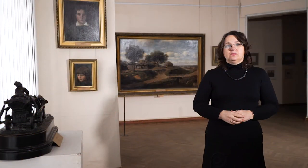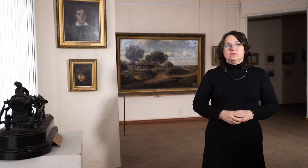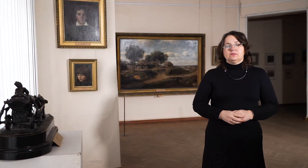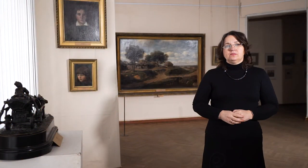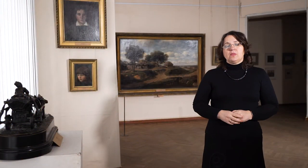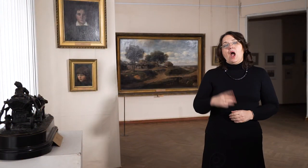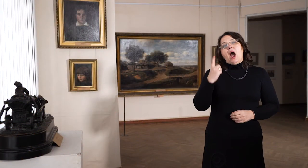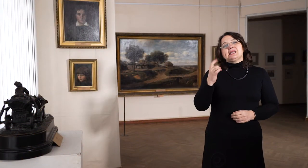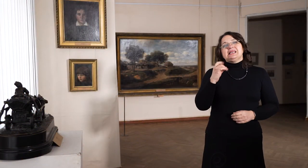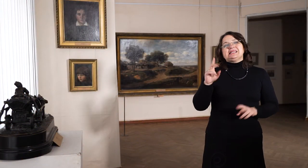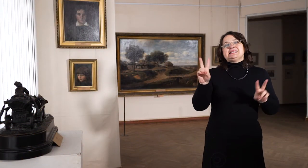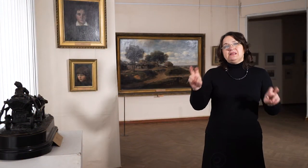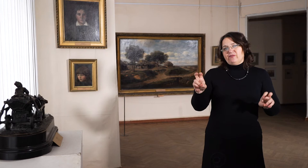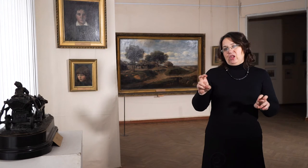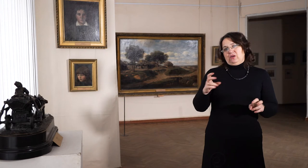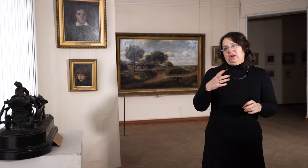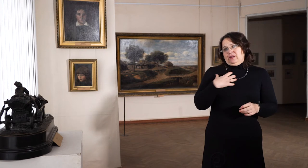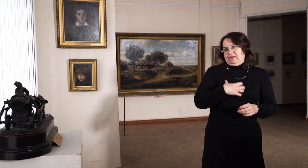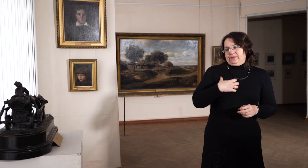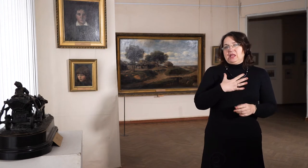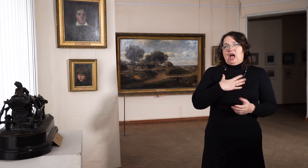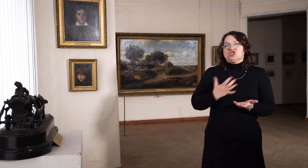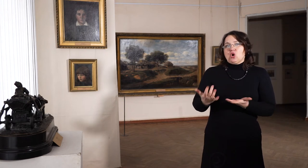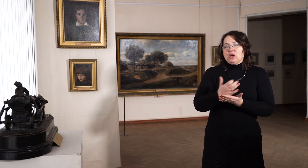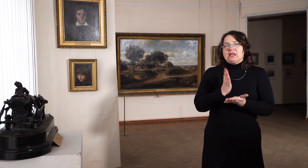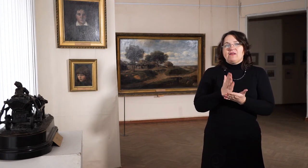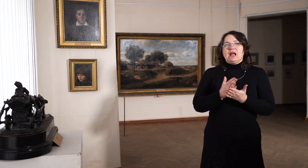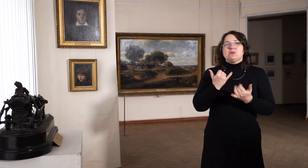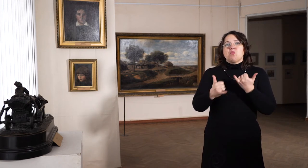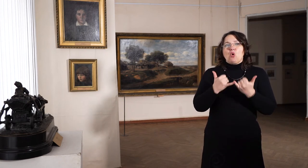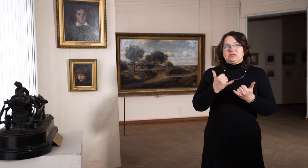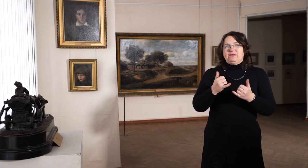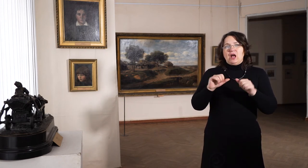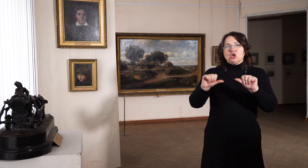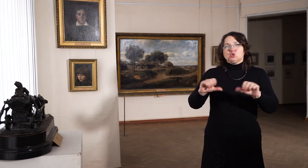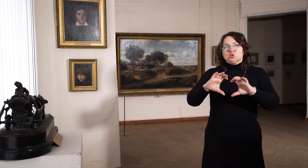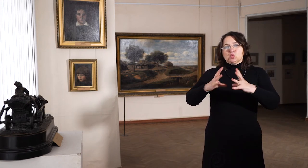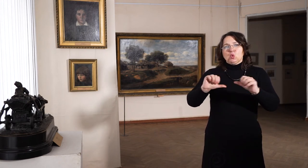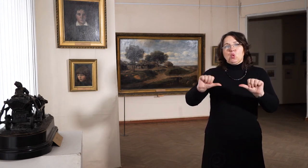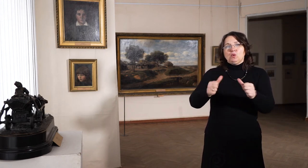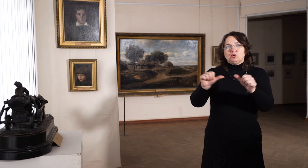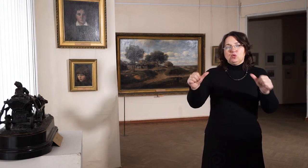Одним из символов нашей коллекции является бронзовая скульптура, выполненная художником и скульптором Евгением